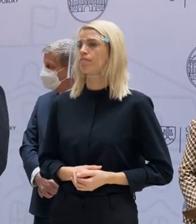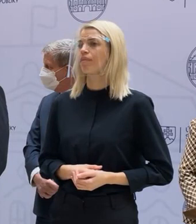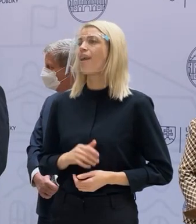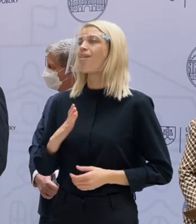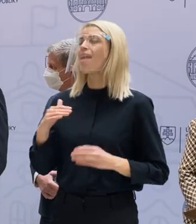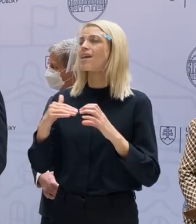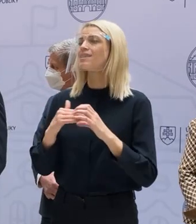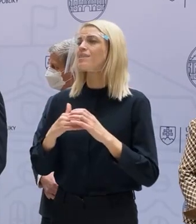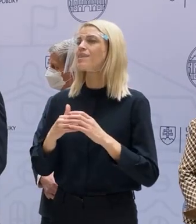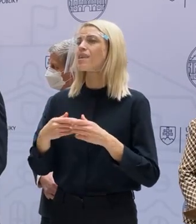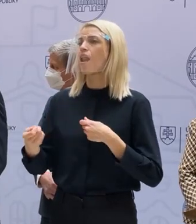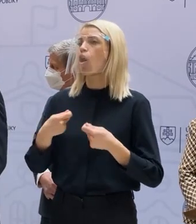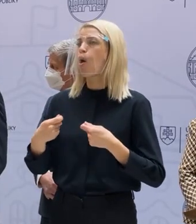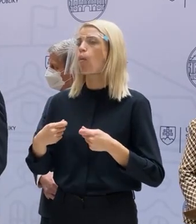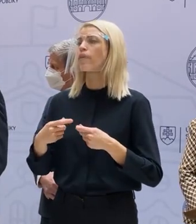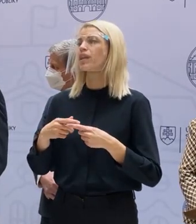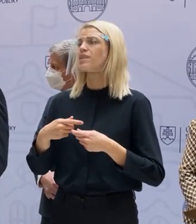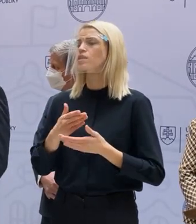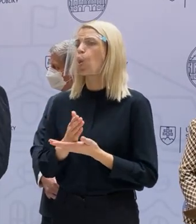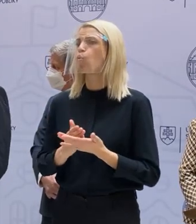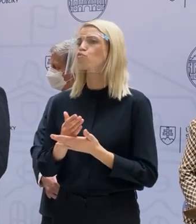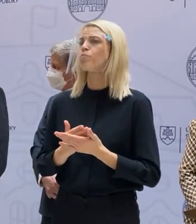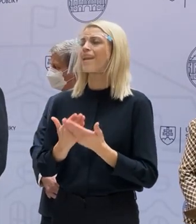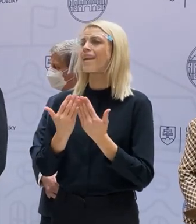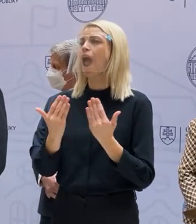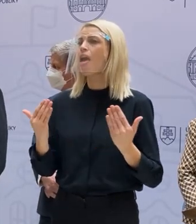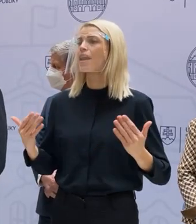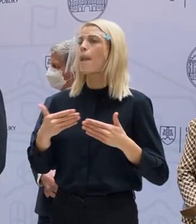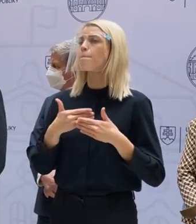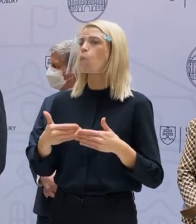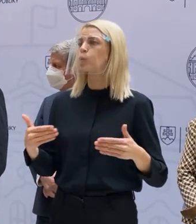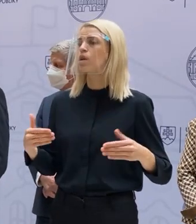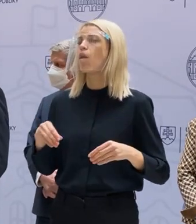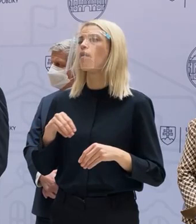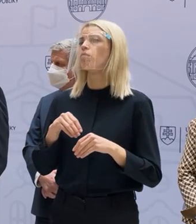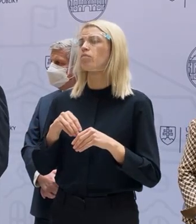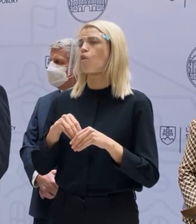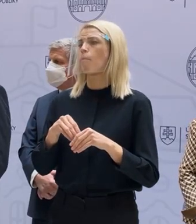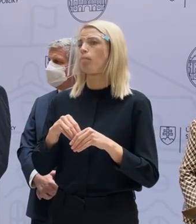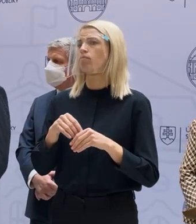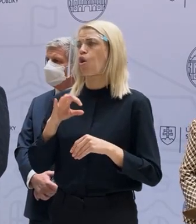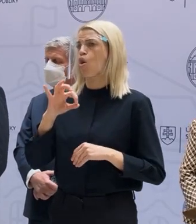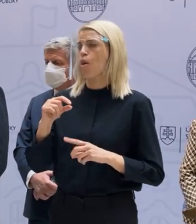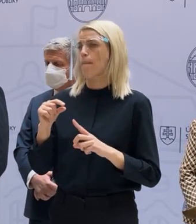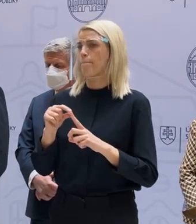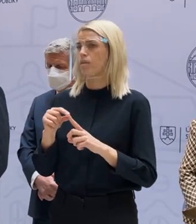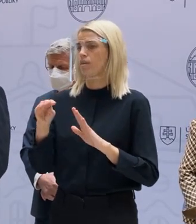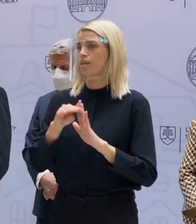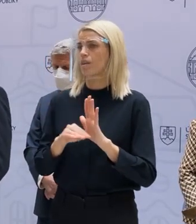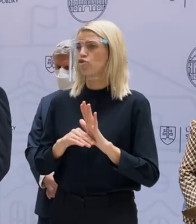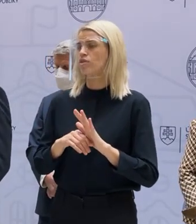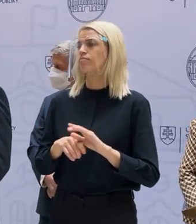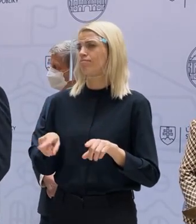Neesenciálne obchody, služby, múzea, galérie, výstavné siene sú v režime OP s podobnými